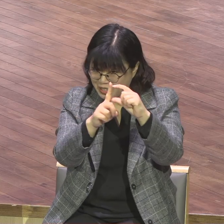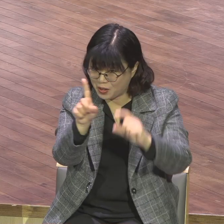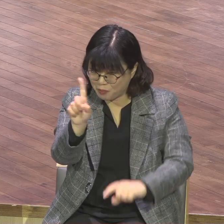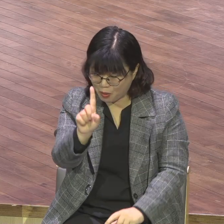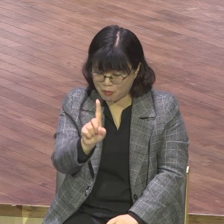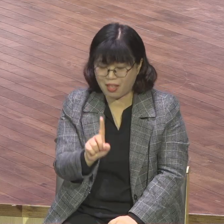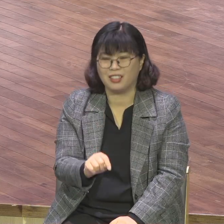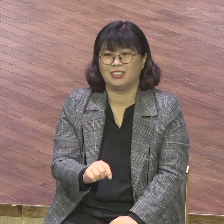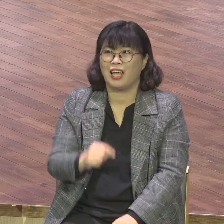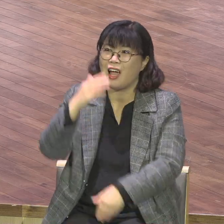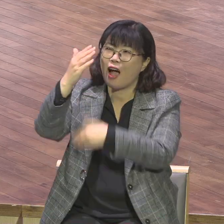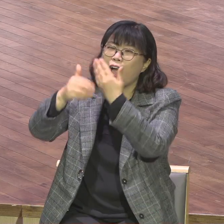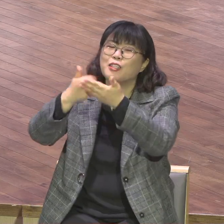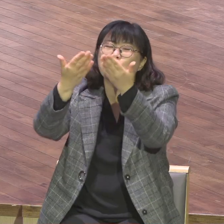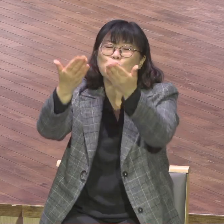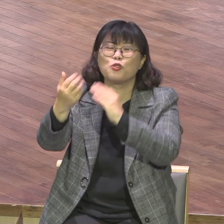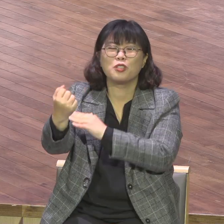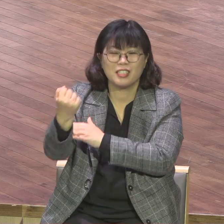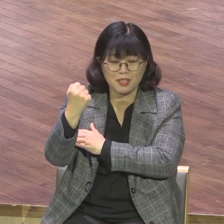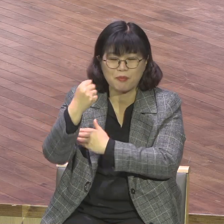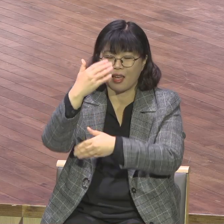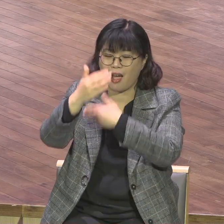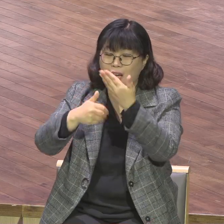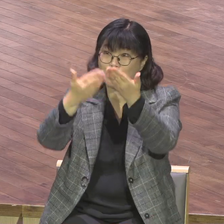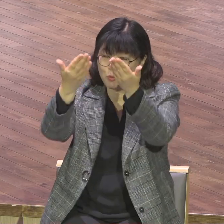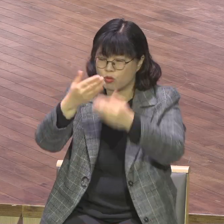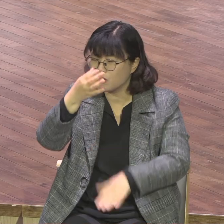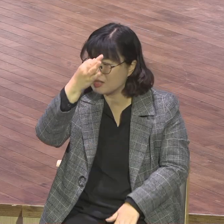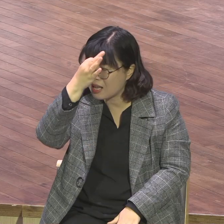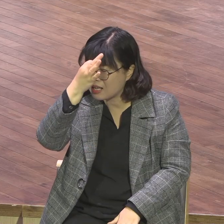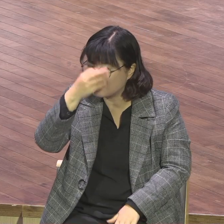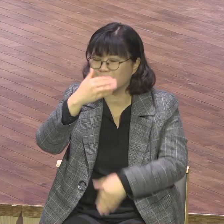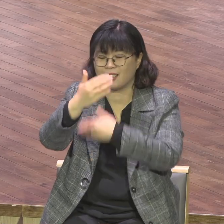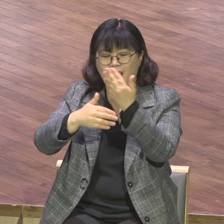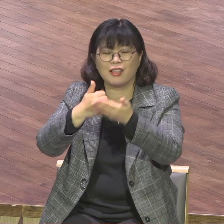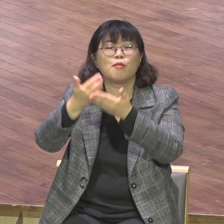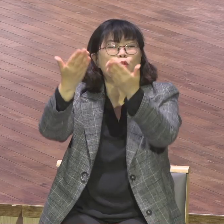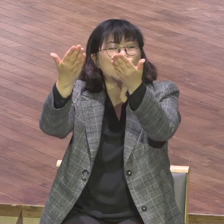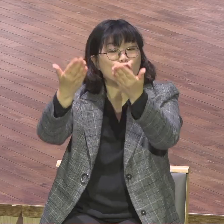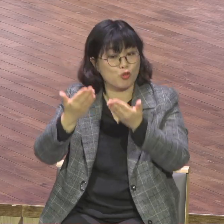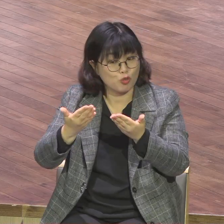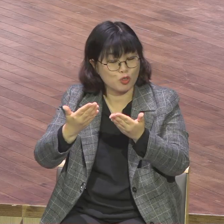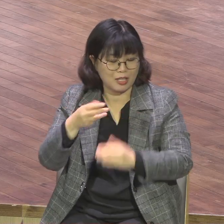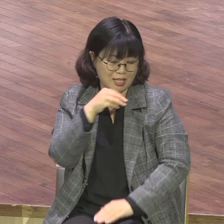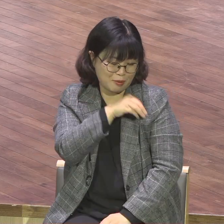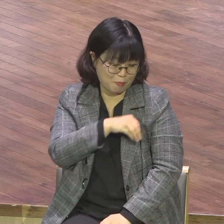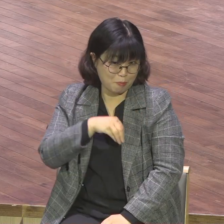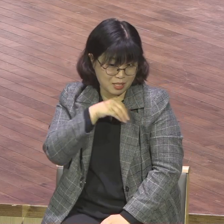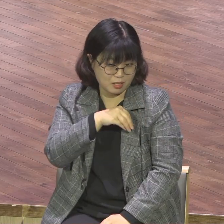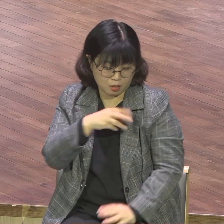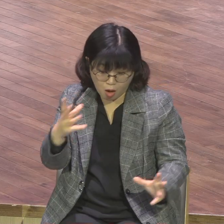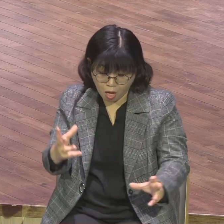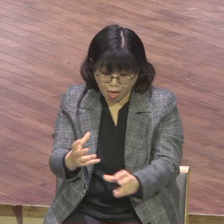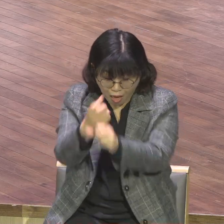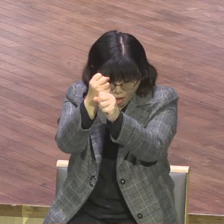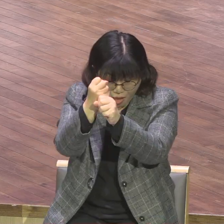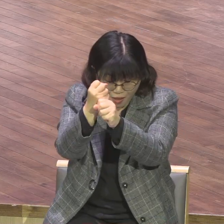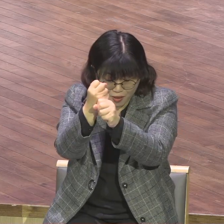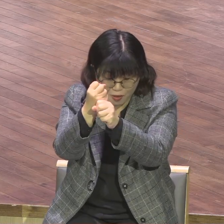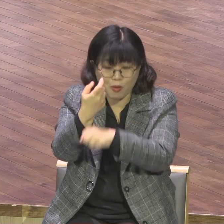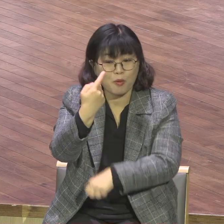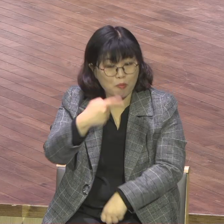헤븐리 탤런트, 헤븐리 미션이 주어졌다. 통틀어 헤븐리 블레싱이